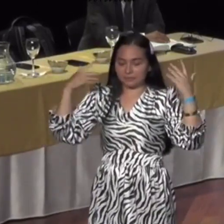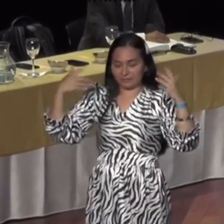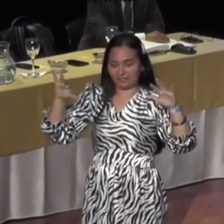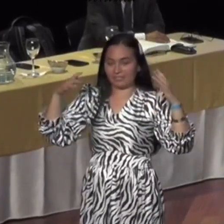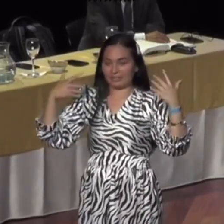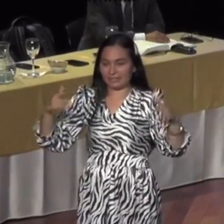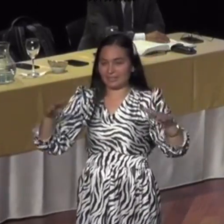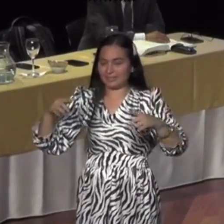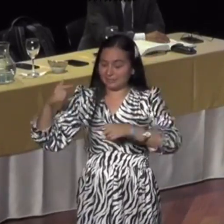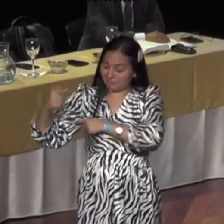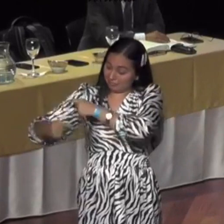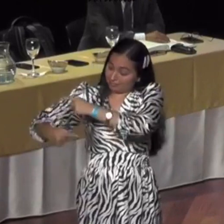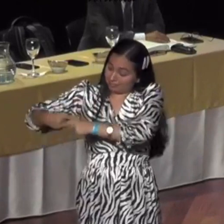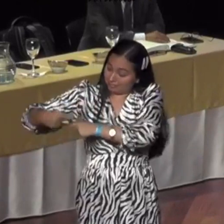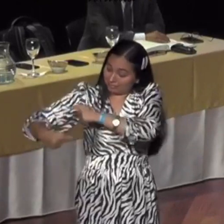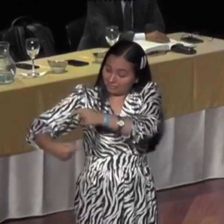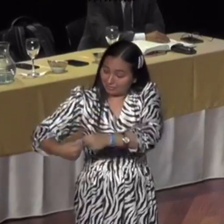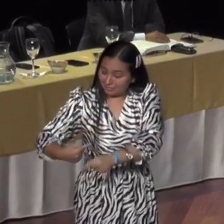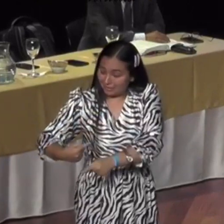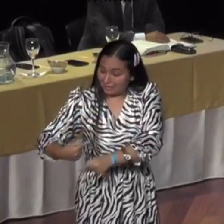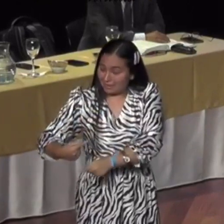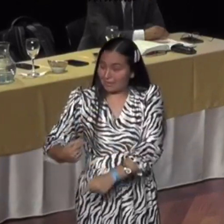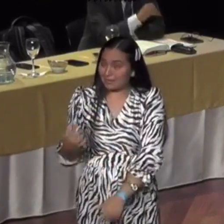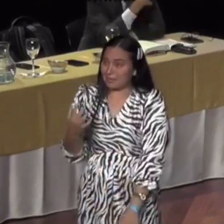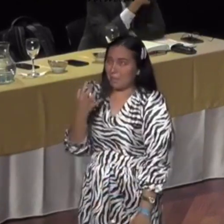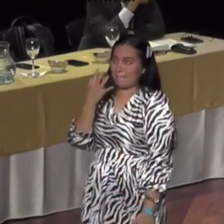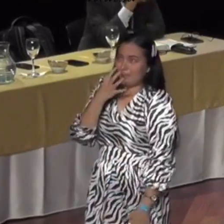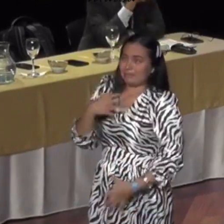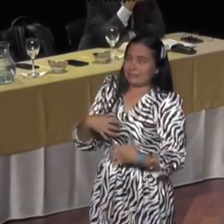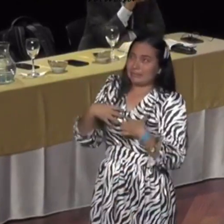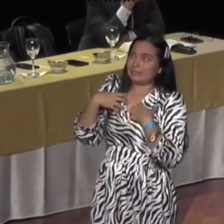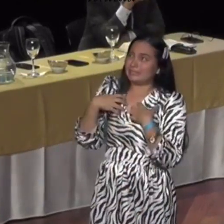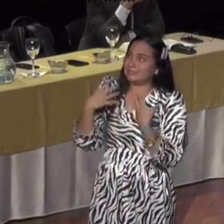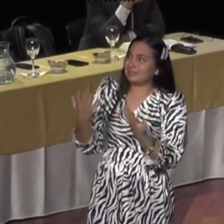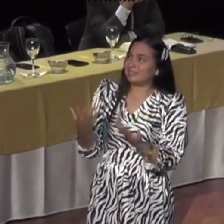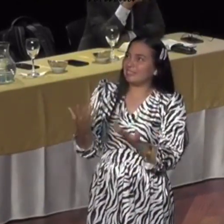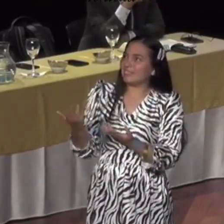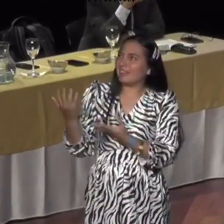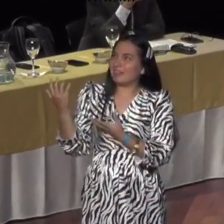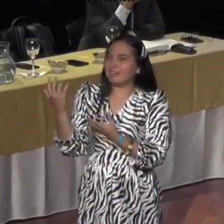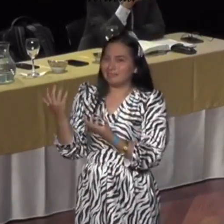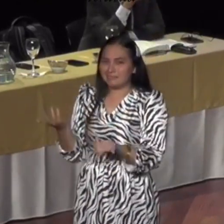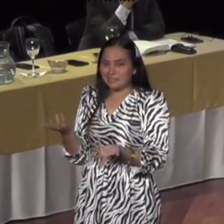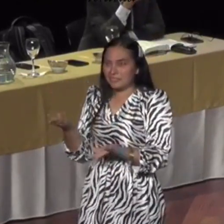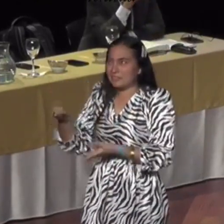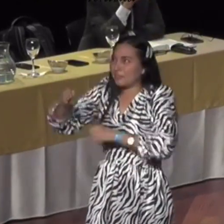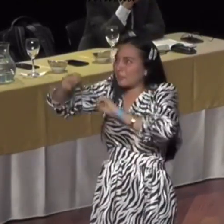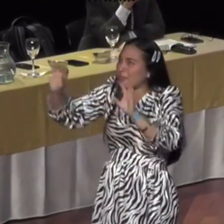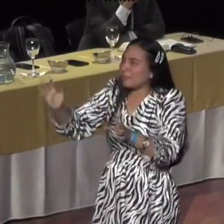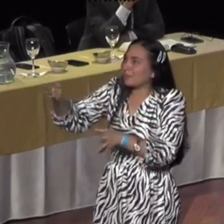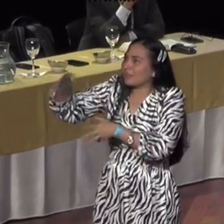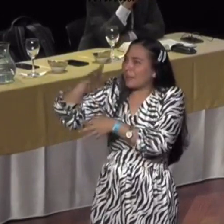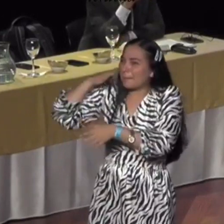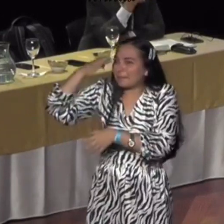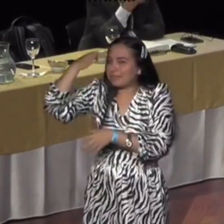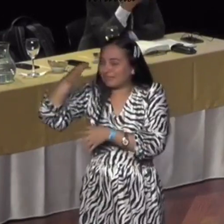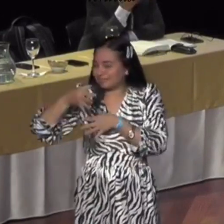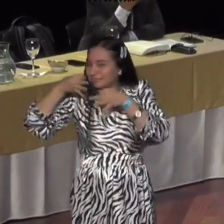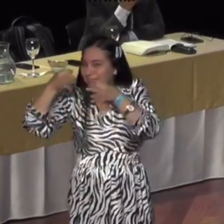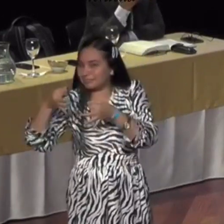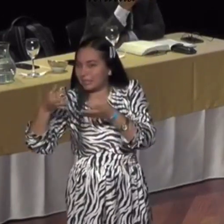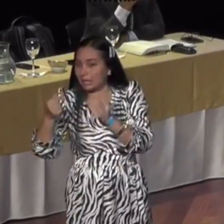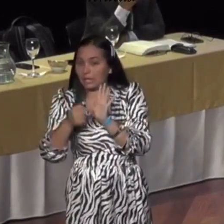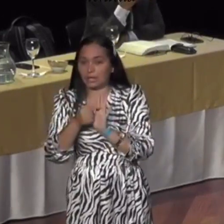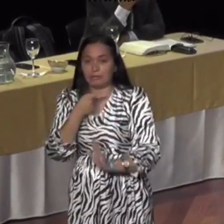He aquí una generación que no tiene miedo de buscar a Dios, apasionado por Cristo, que ama su gloria, que busca su Sion, que no va a cambiar y su meta es ser radical. Me